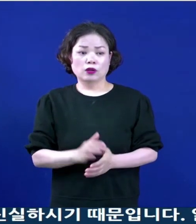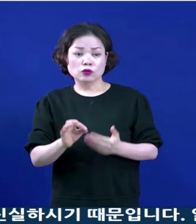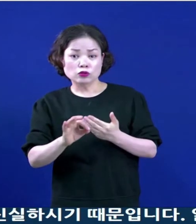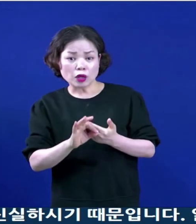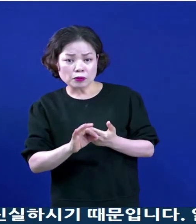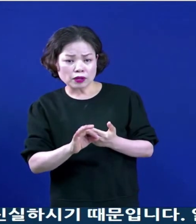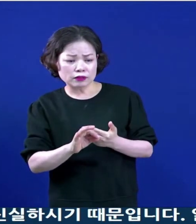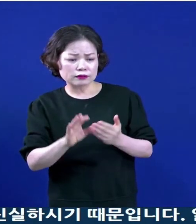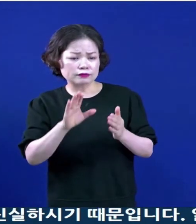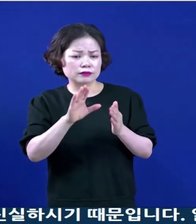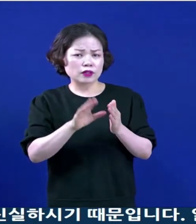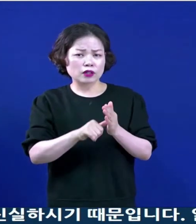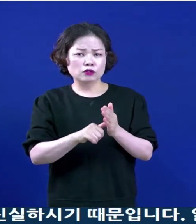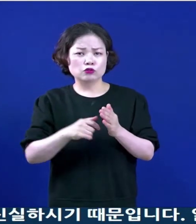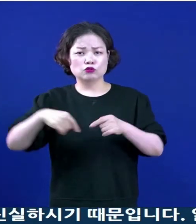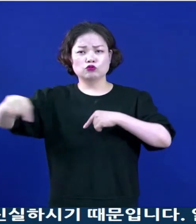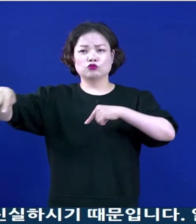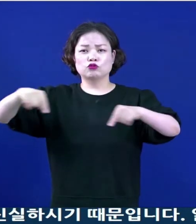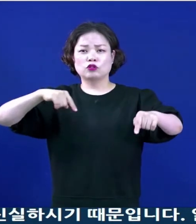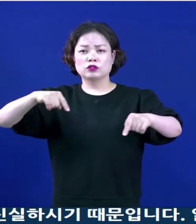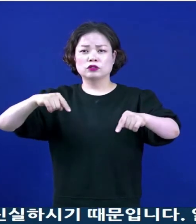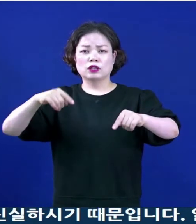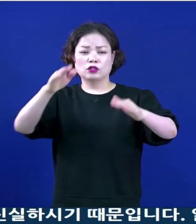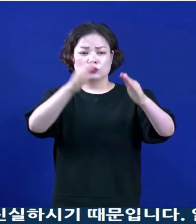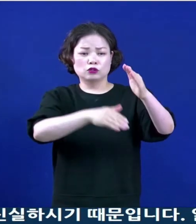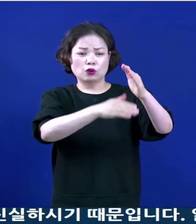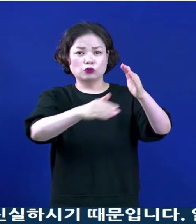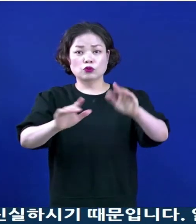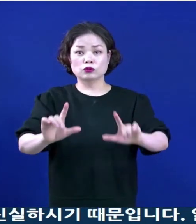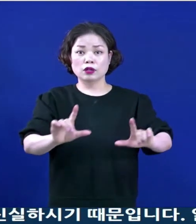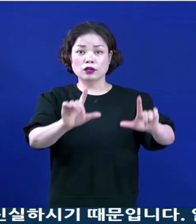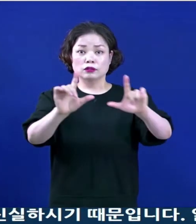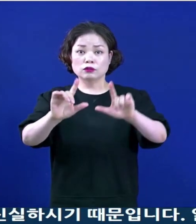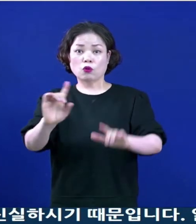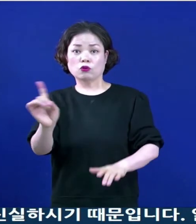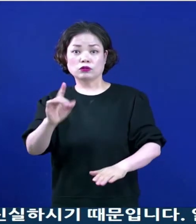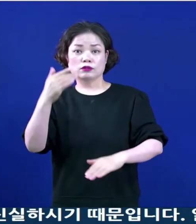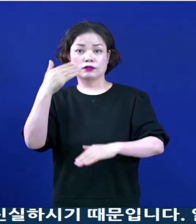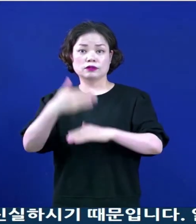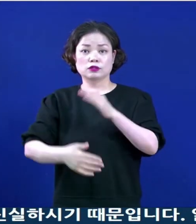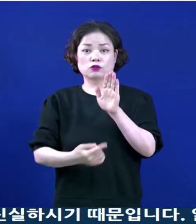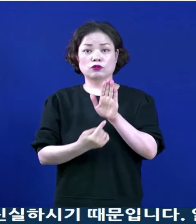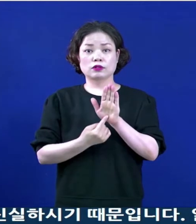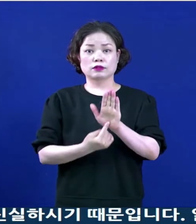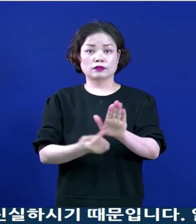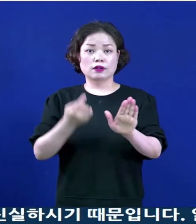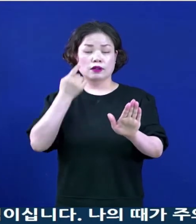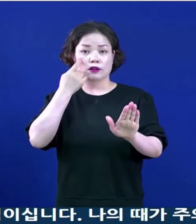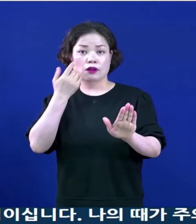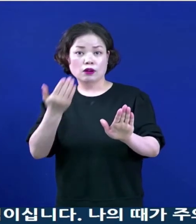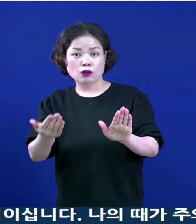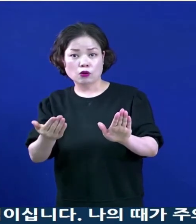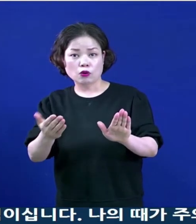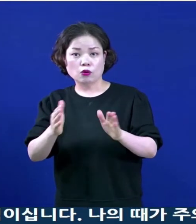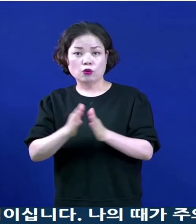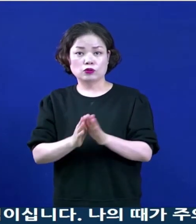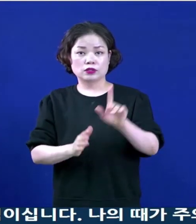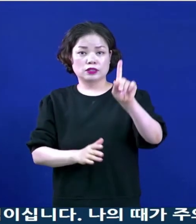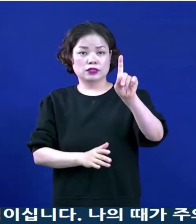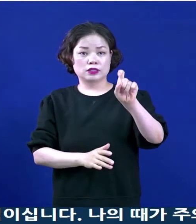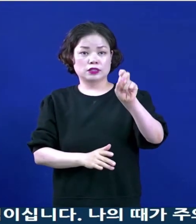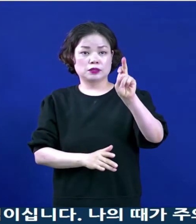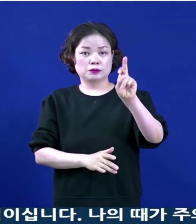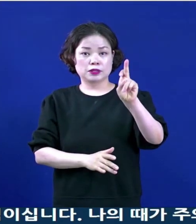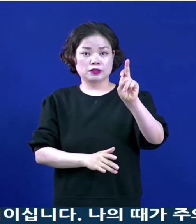그렇다면 때에 있어서 하나님의 주권을 믿는 성도들의 삶은 어떤 식으로 드러나야 할까요? 오늘 보면 12절에 두